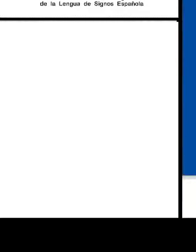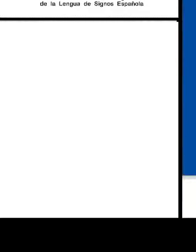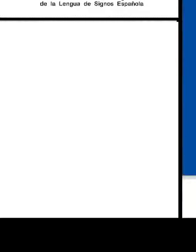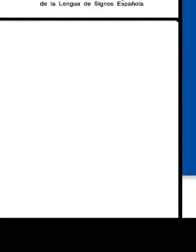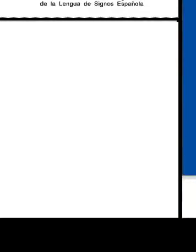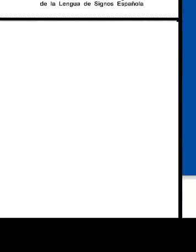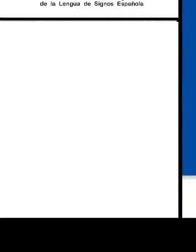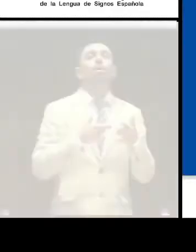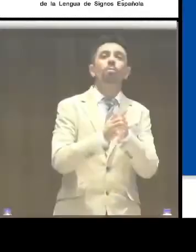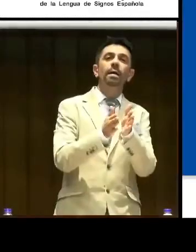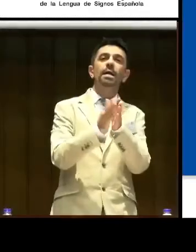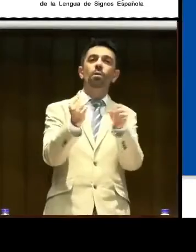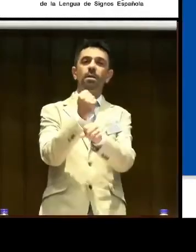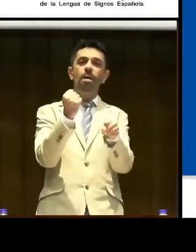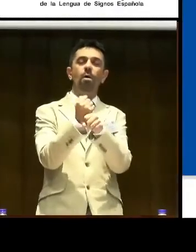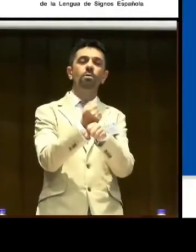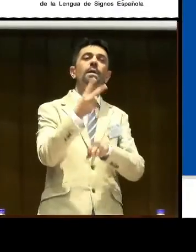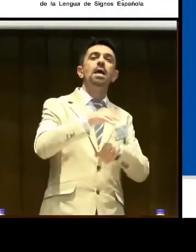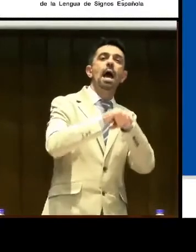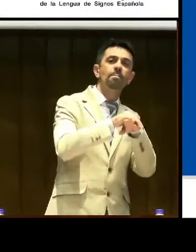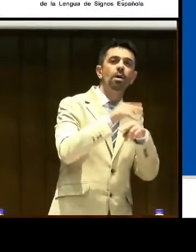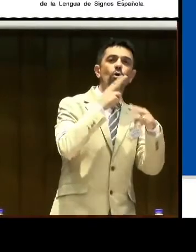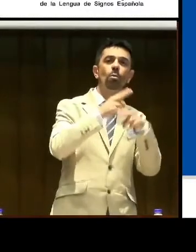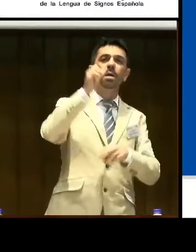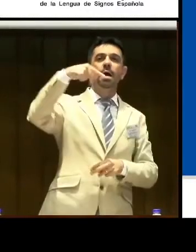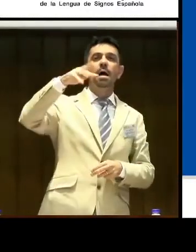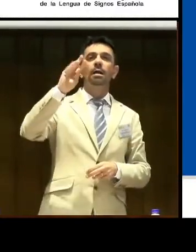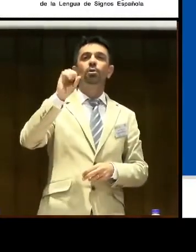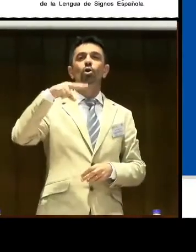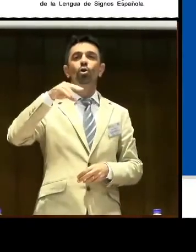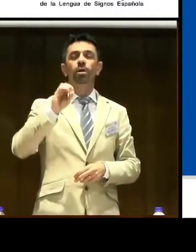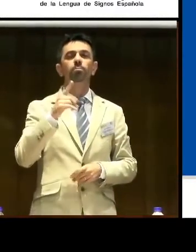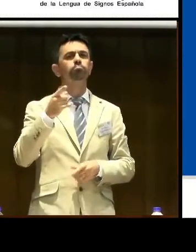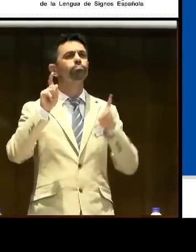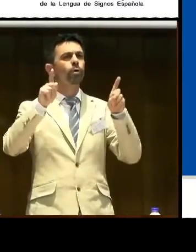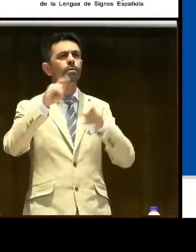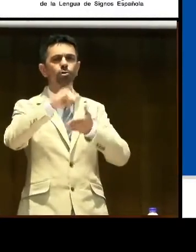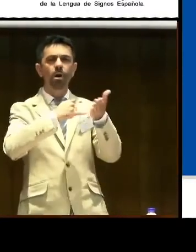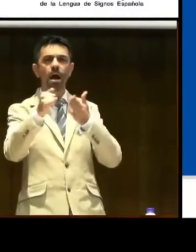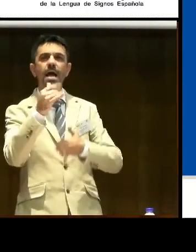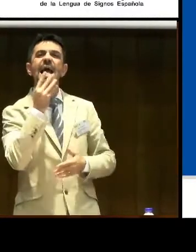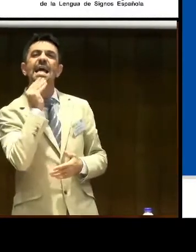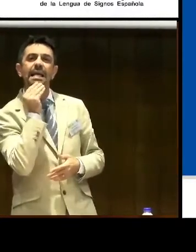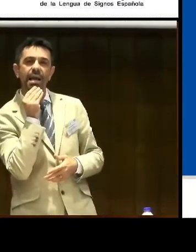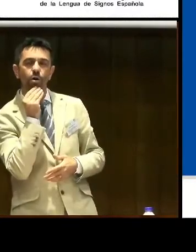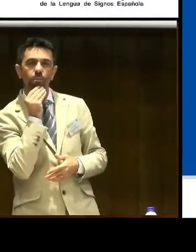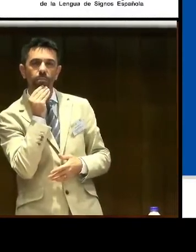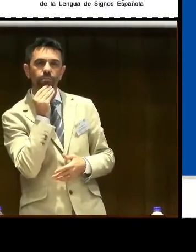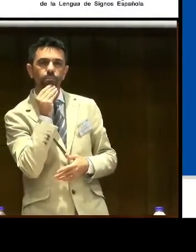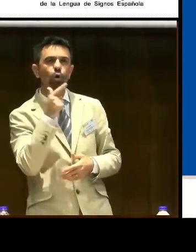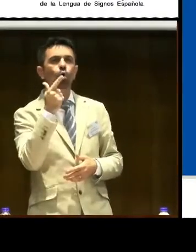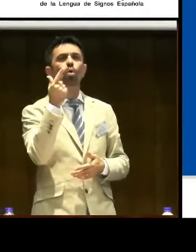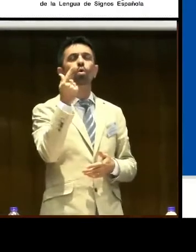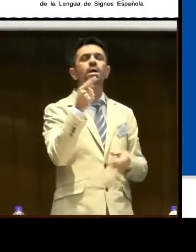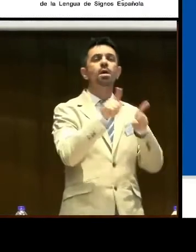Mi compañero y amigo Antonio Lorente, profesor de griego, como aquellos a quienes el